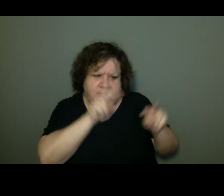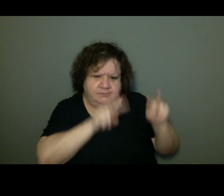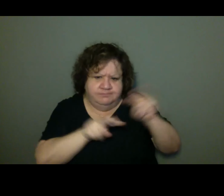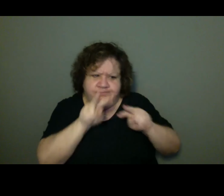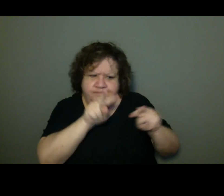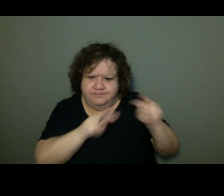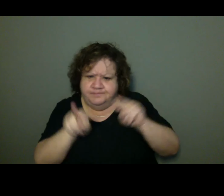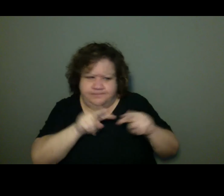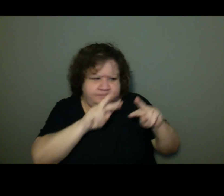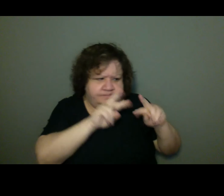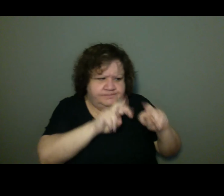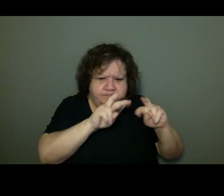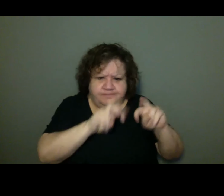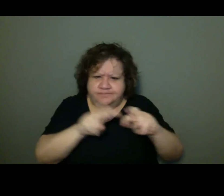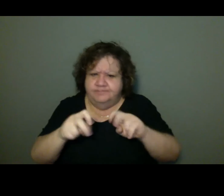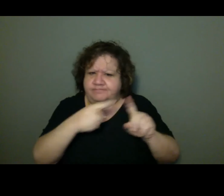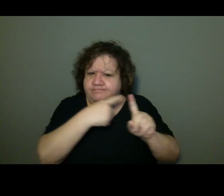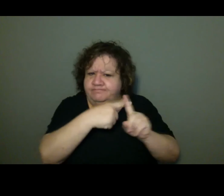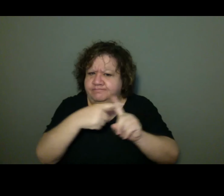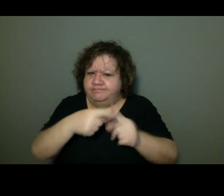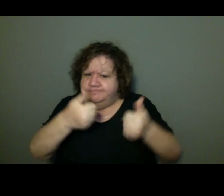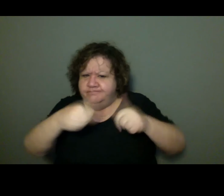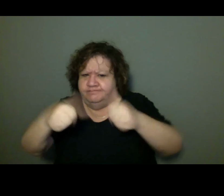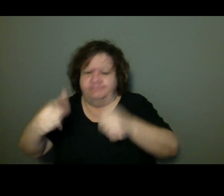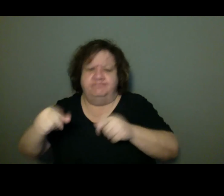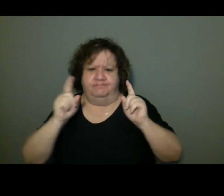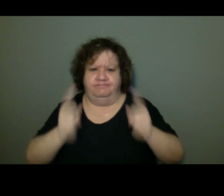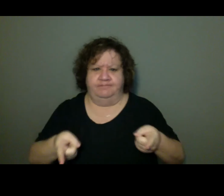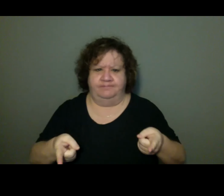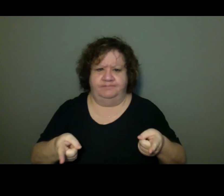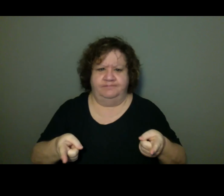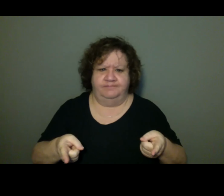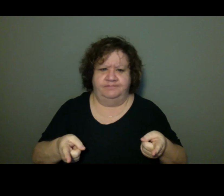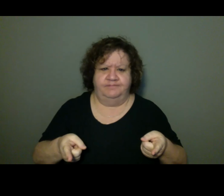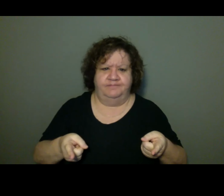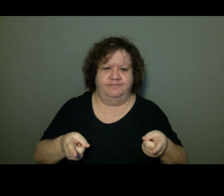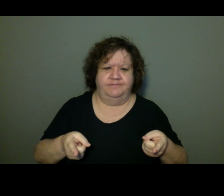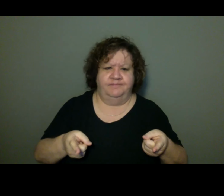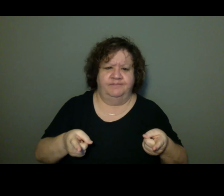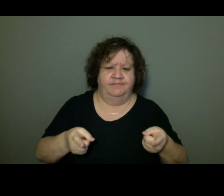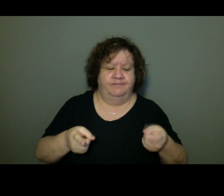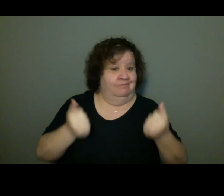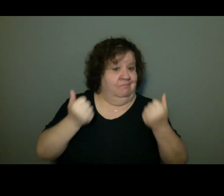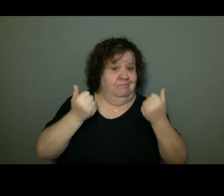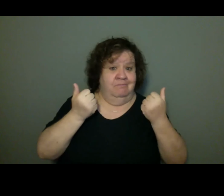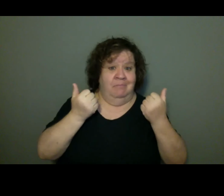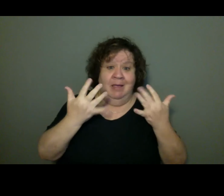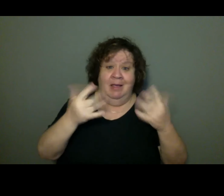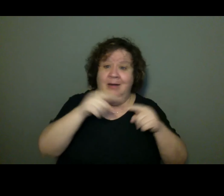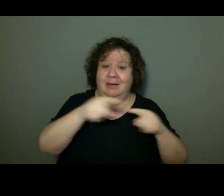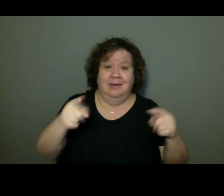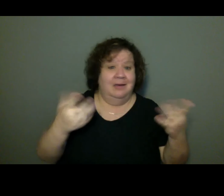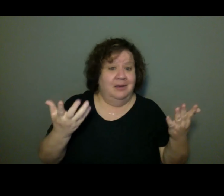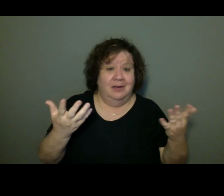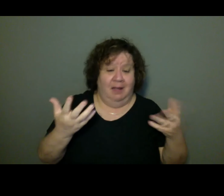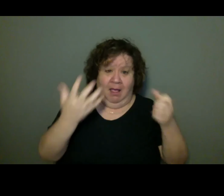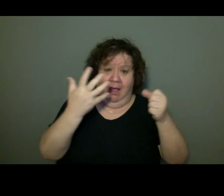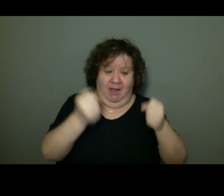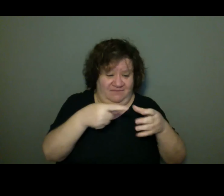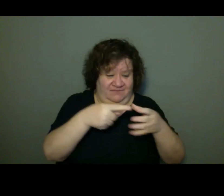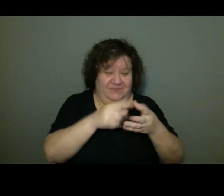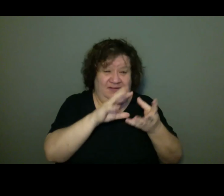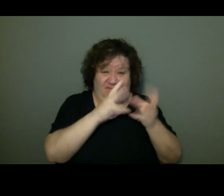insistió muchísimo en que en la mayoría de los casos esa separación familiar podría no haberse producido, pero